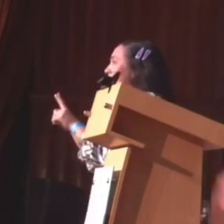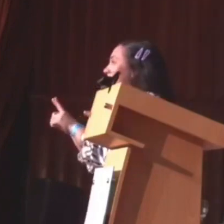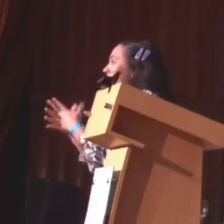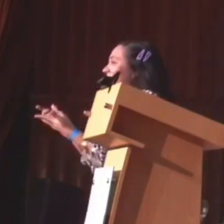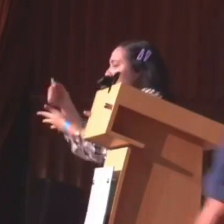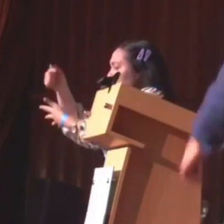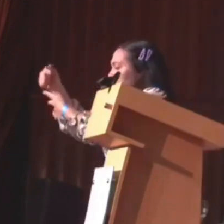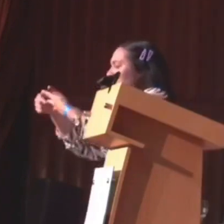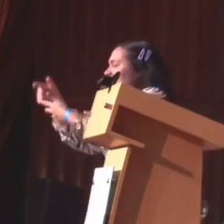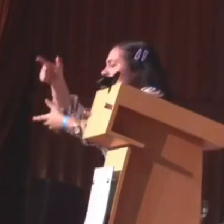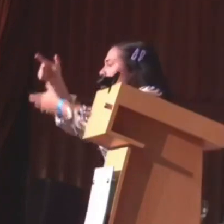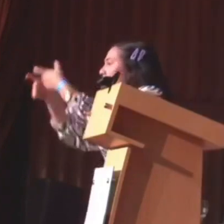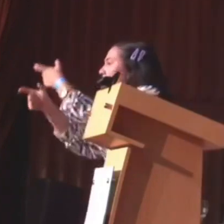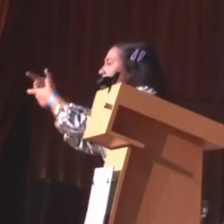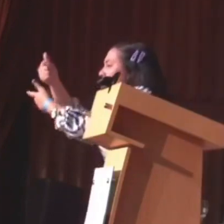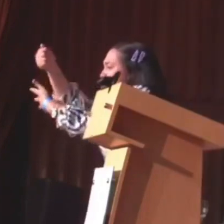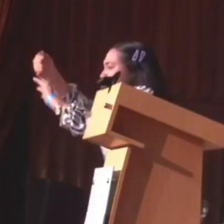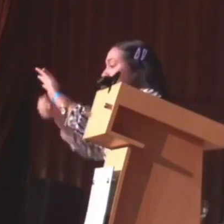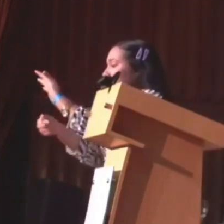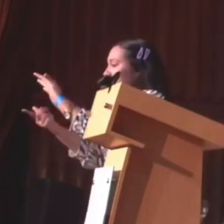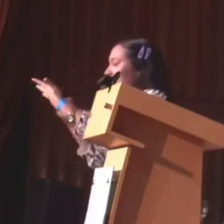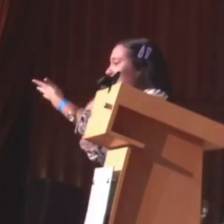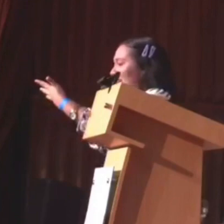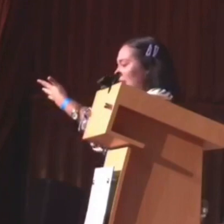hombres, pero el cielo dice: hey,